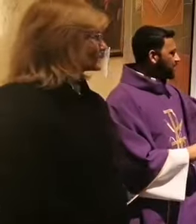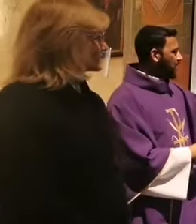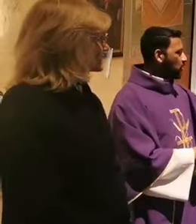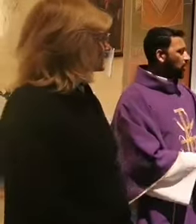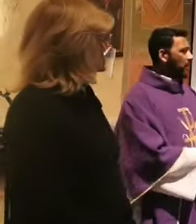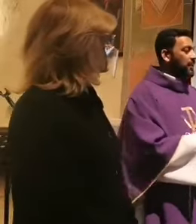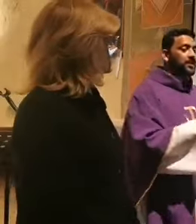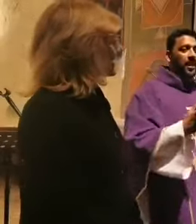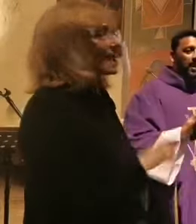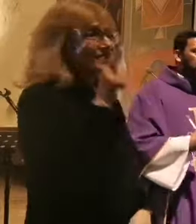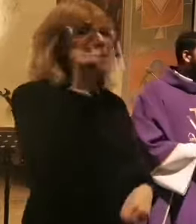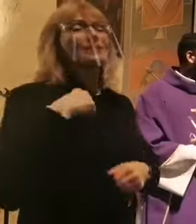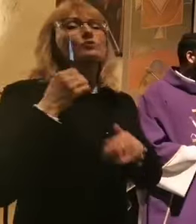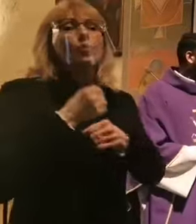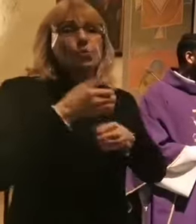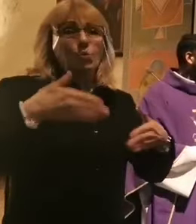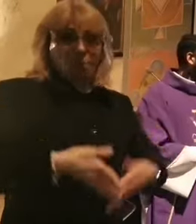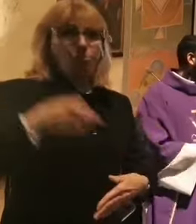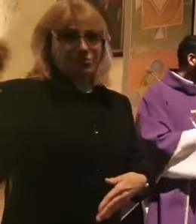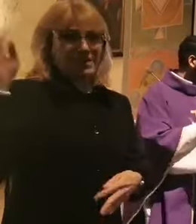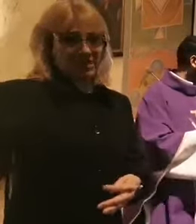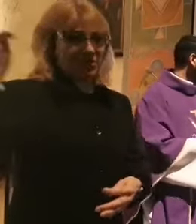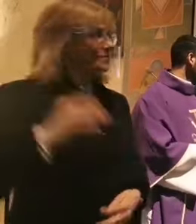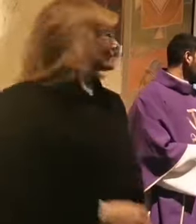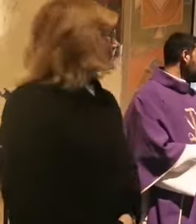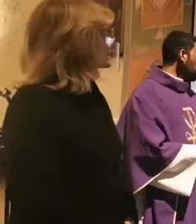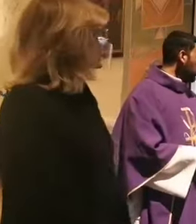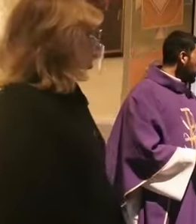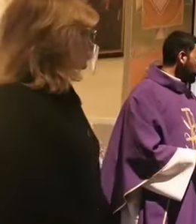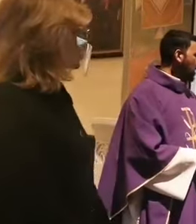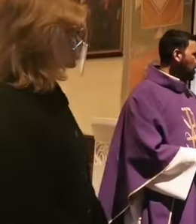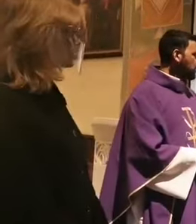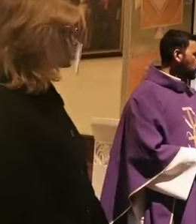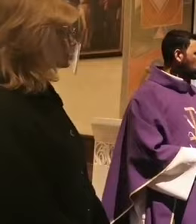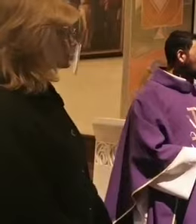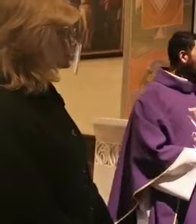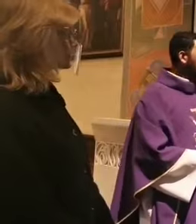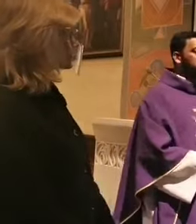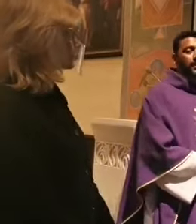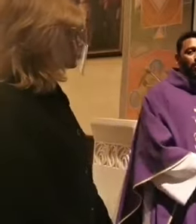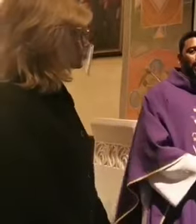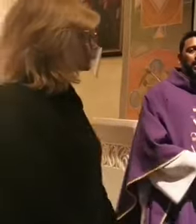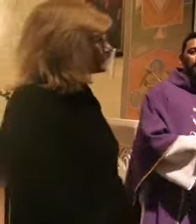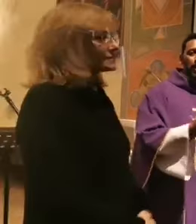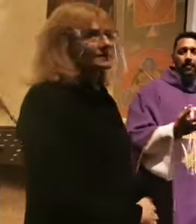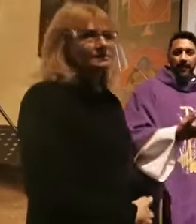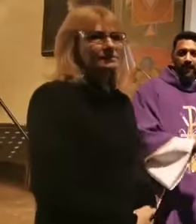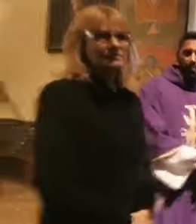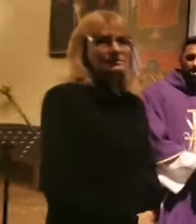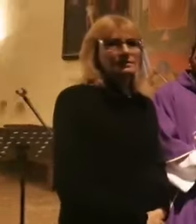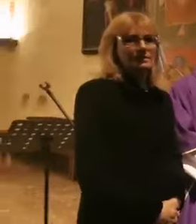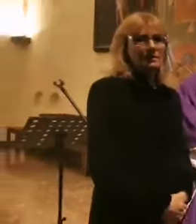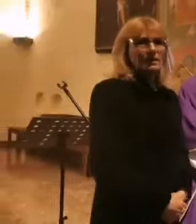La Chiesa Cattolica in India è da parte della Chiesa Cattolica Universale sotto la guida spirituale del